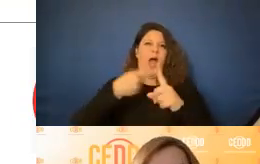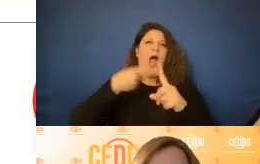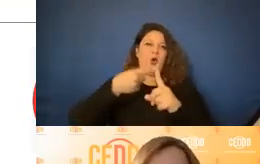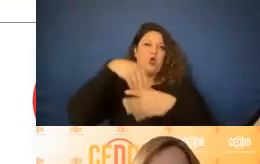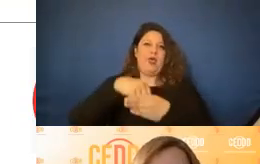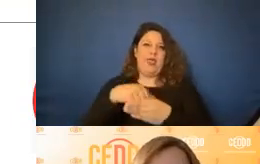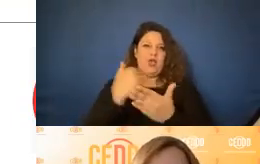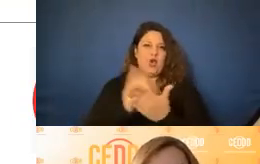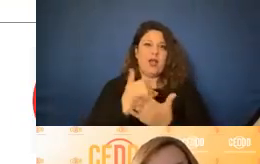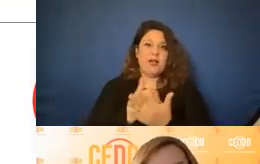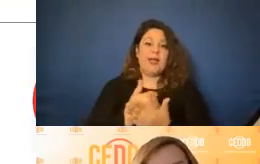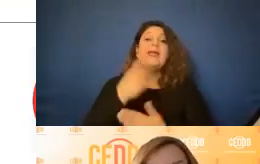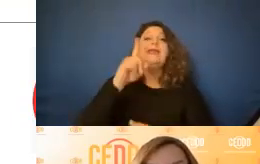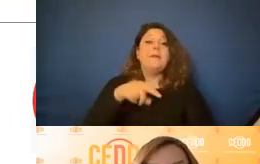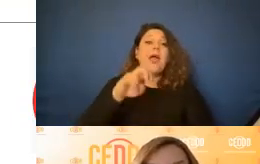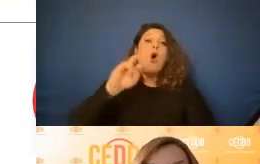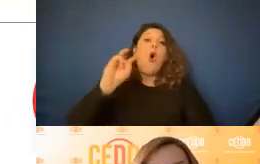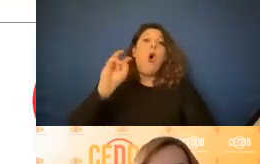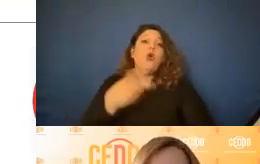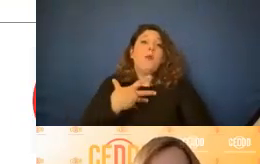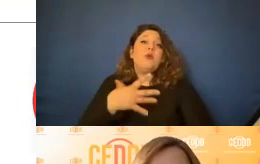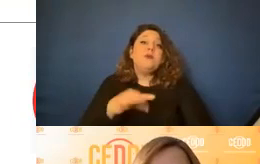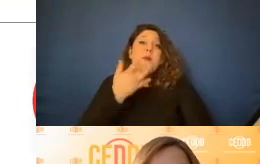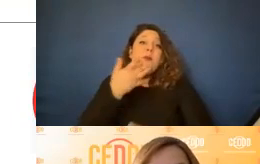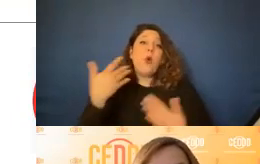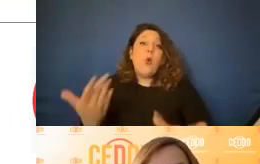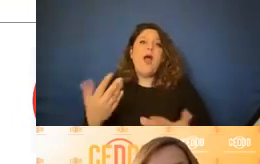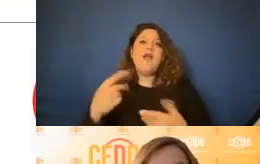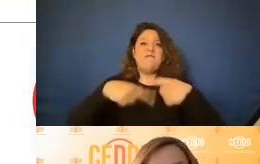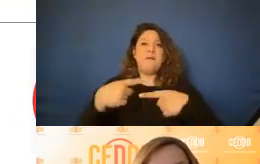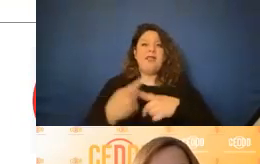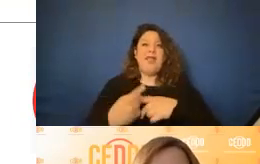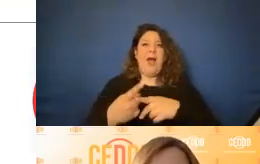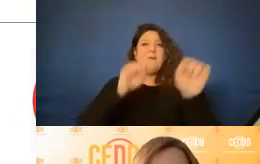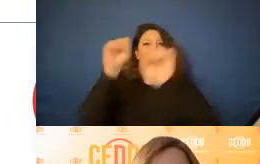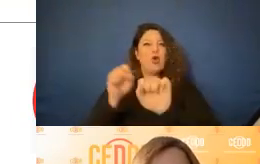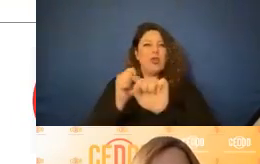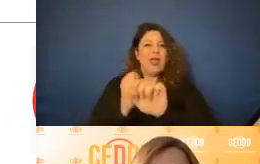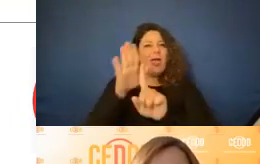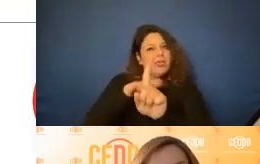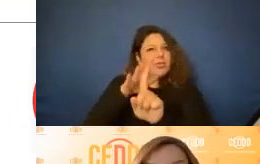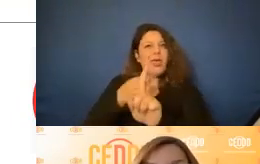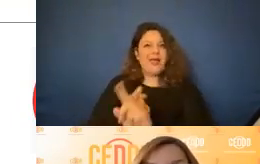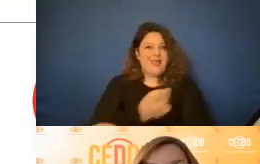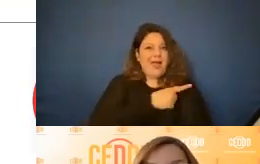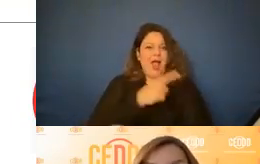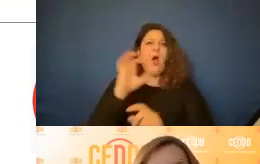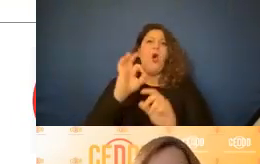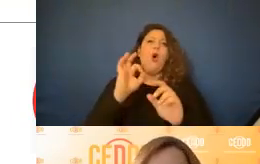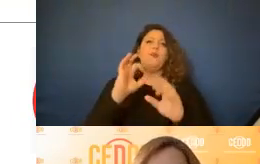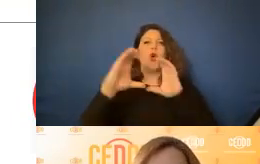el padre o la familia excesivamente proteccionista, con escasa comunicación, con falta de